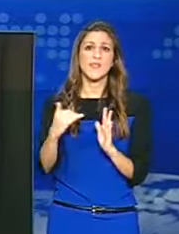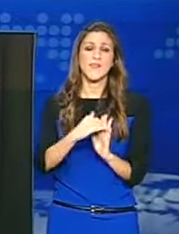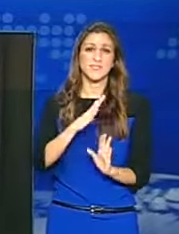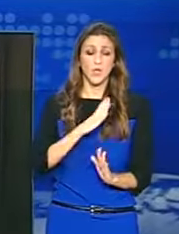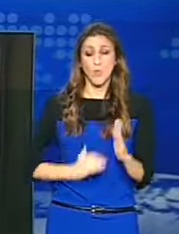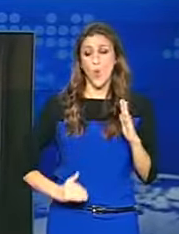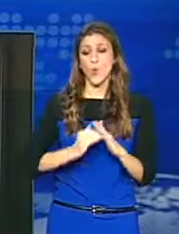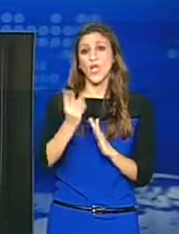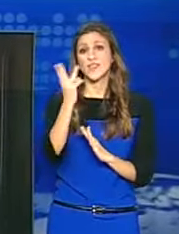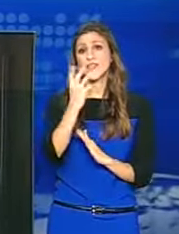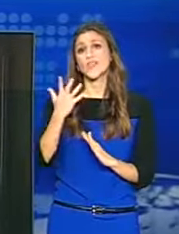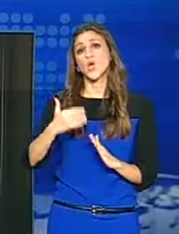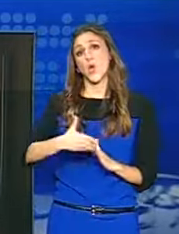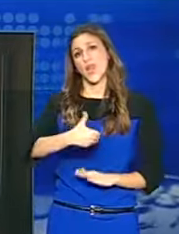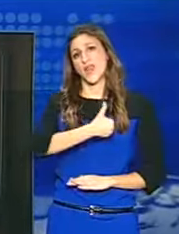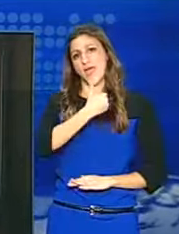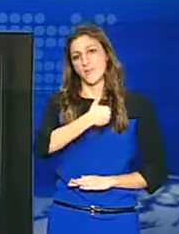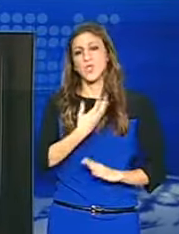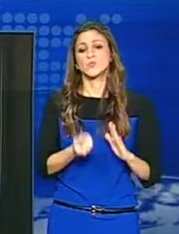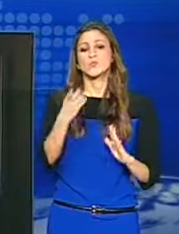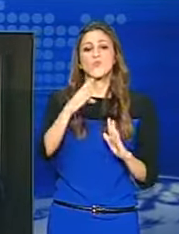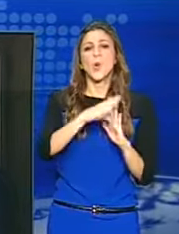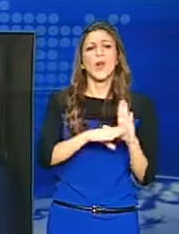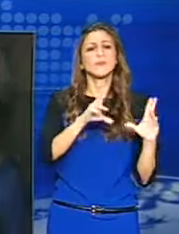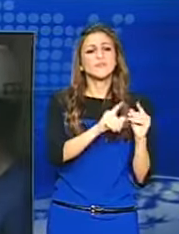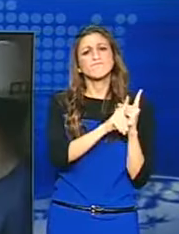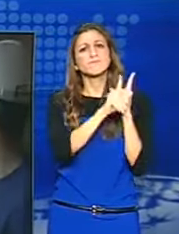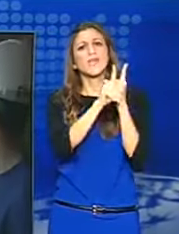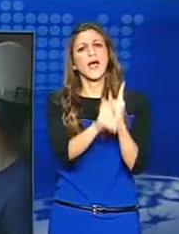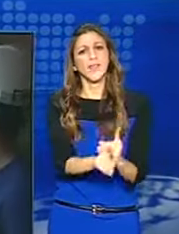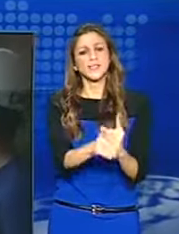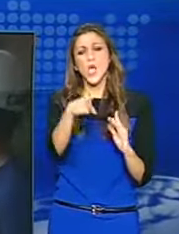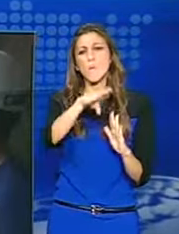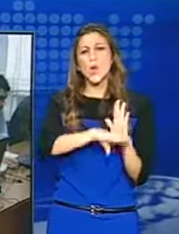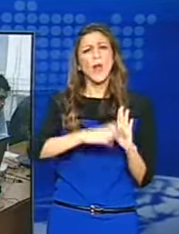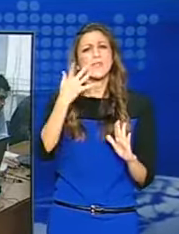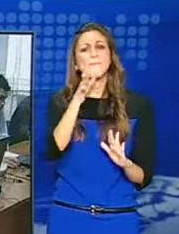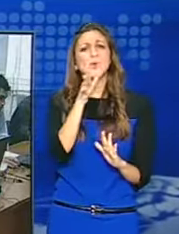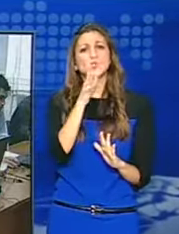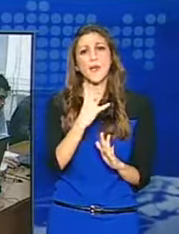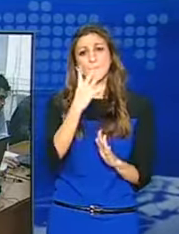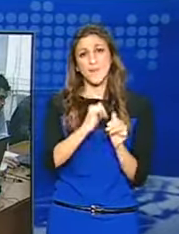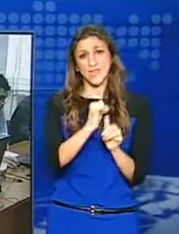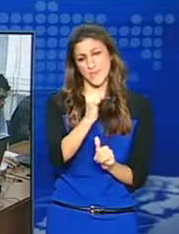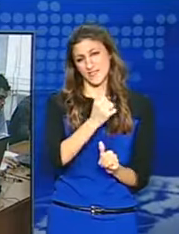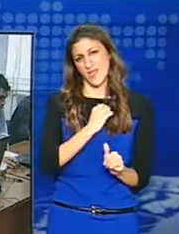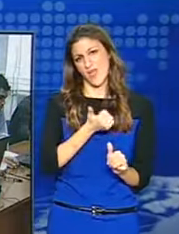ετών τα νέα προγράμματα θα είναι ένας συνδυασμός κατάρτισης προγραμμάτων τύπου stage για 5 μήνες στον ιδιωτικό τομέα και